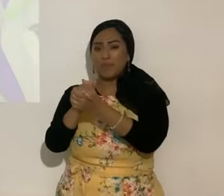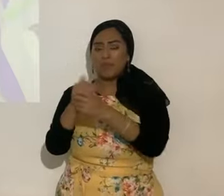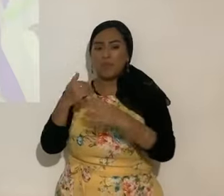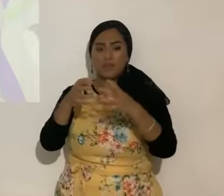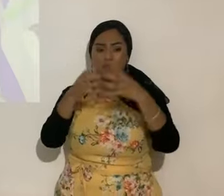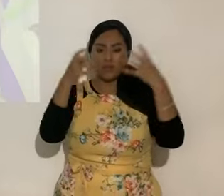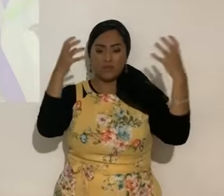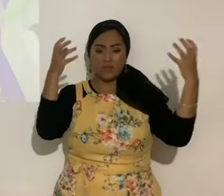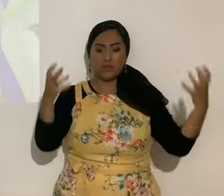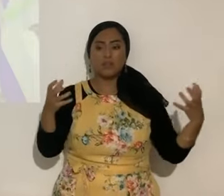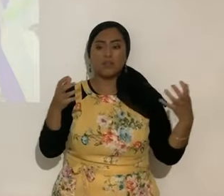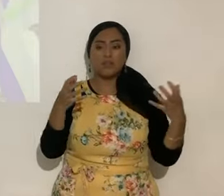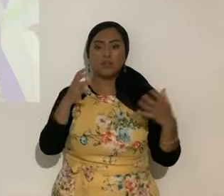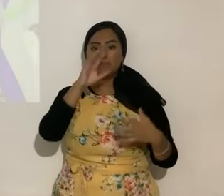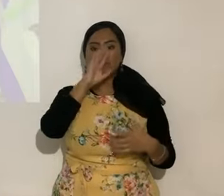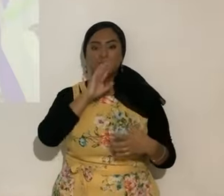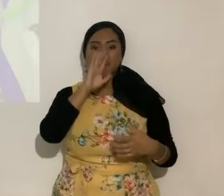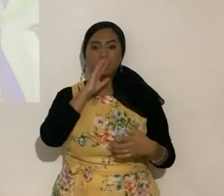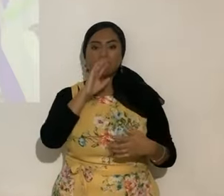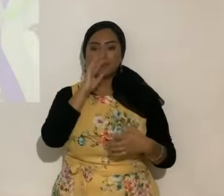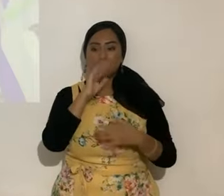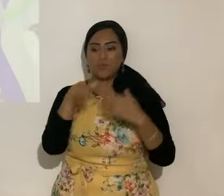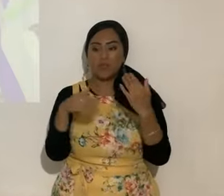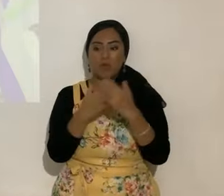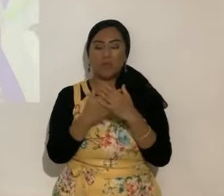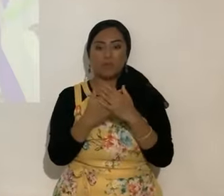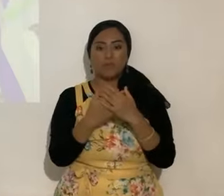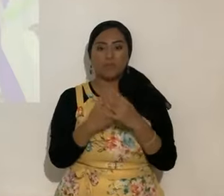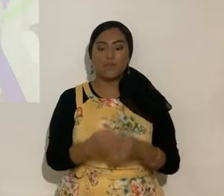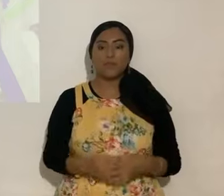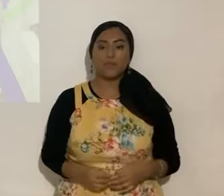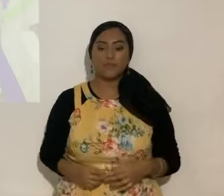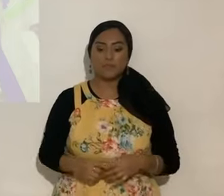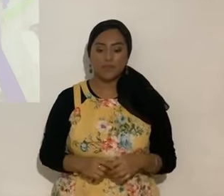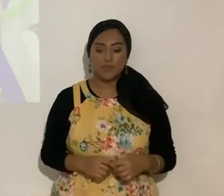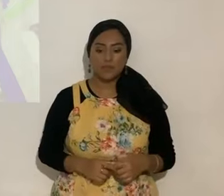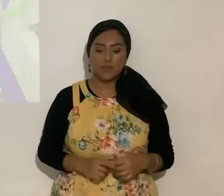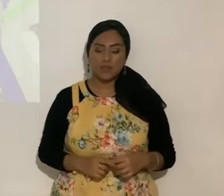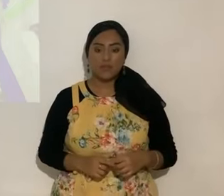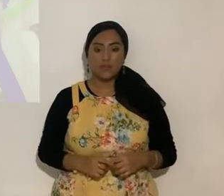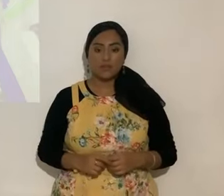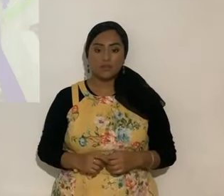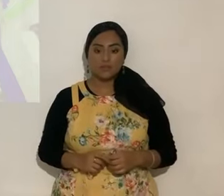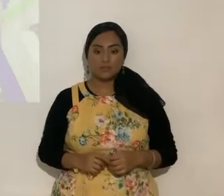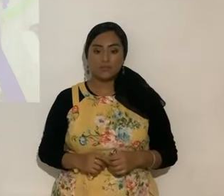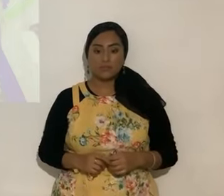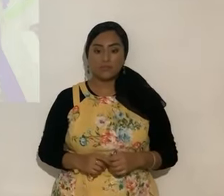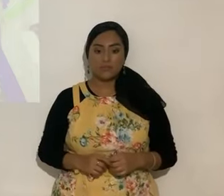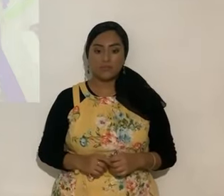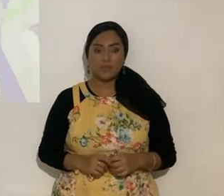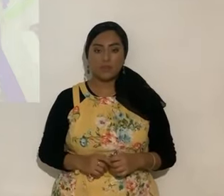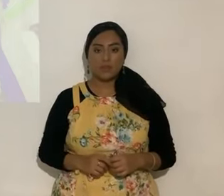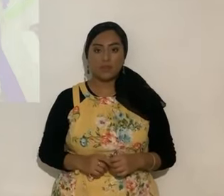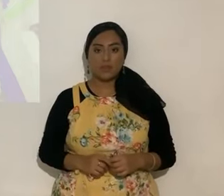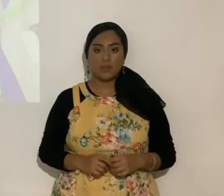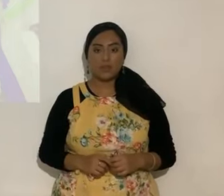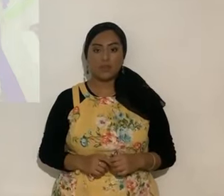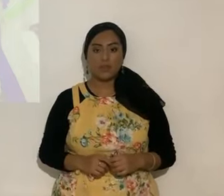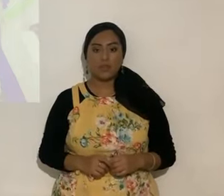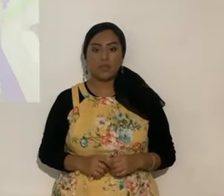hay tanta frustración de todo esto, es increíble, no, entonces, la idea es, que entra el